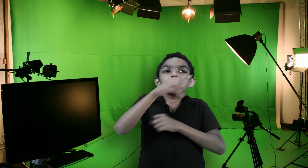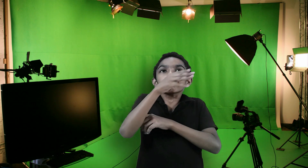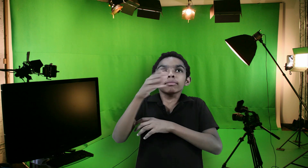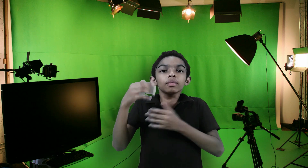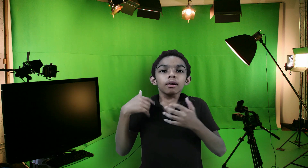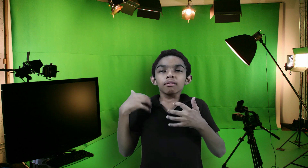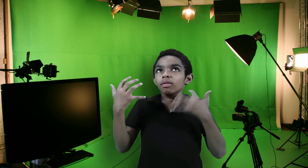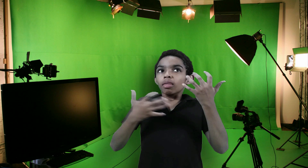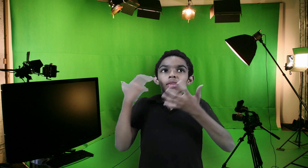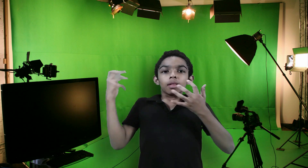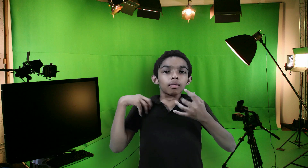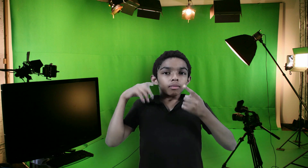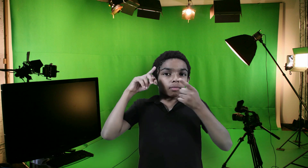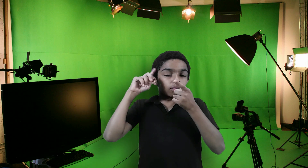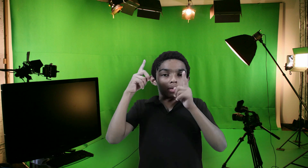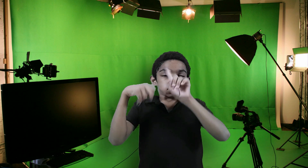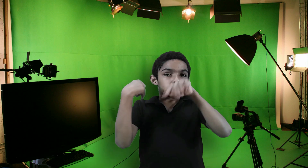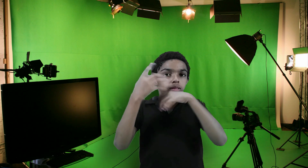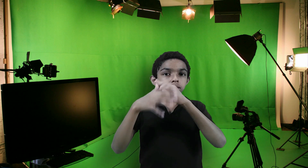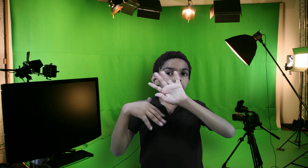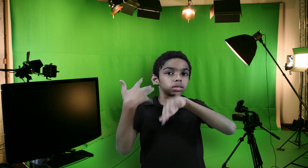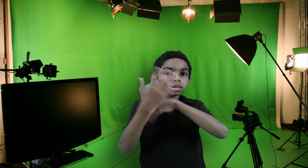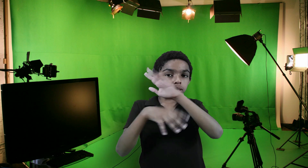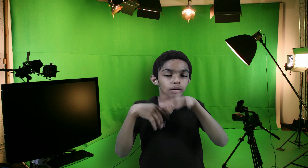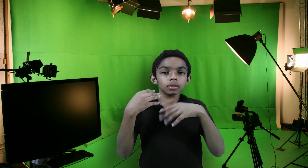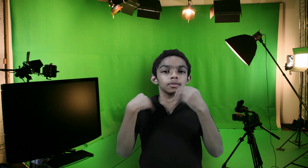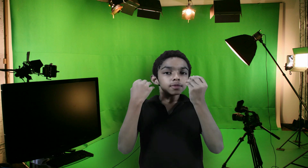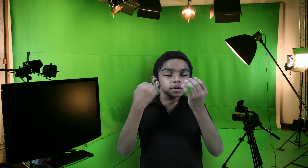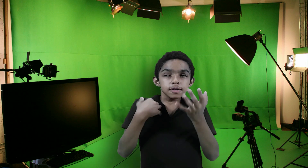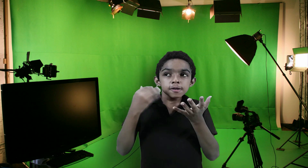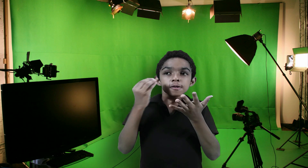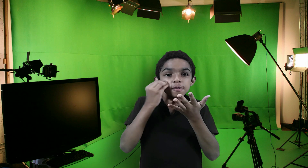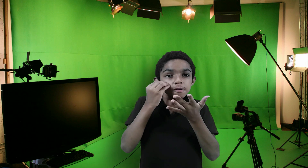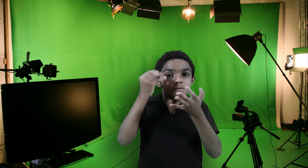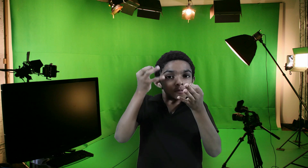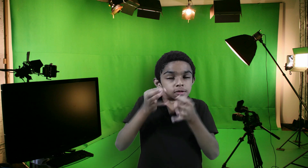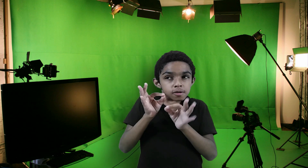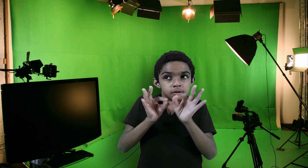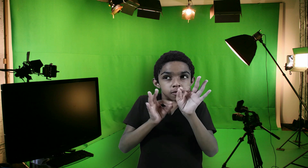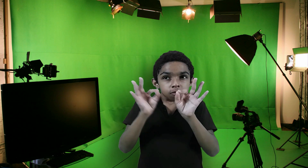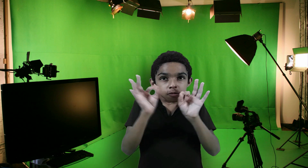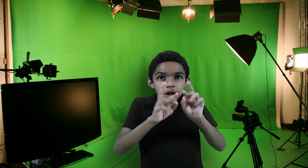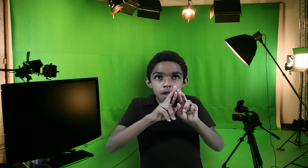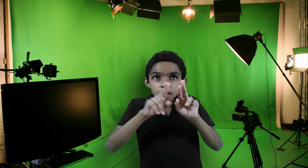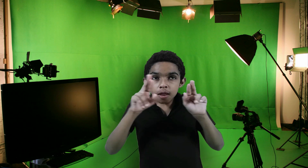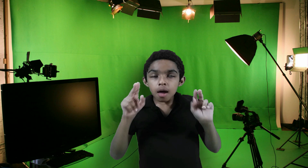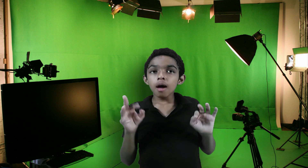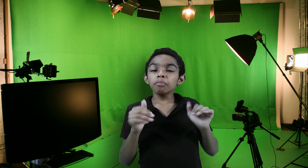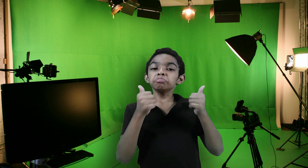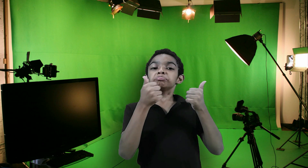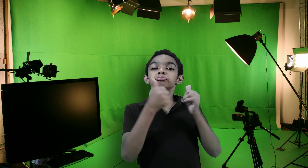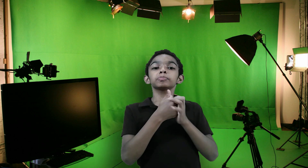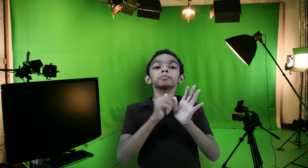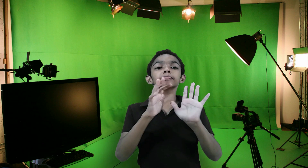depois voltava para outro lugar, e eu ficava meio confuso, isso me deixou um pouquinho desorientado, mas com a ajuda da diretora eu fui entendendo